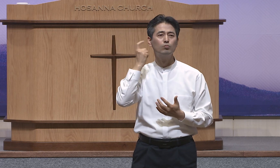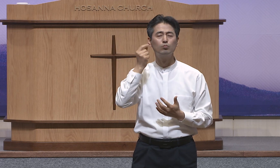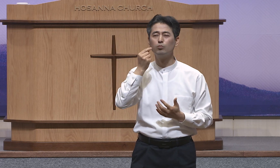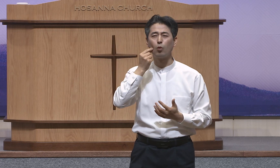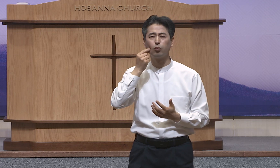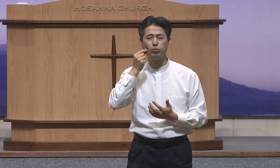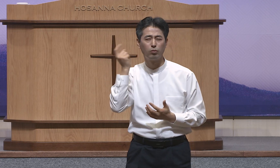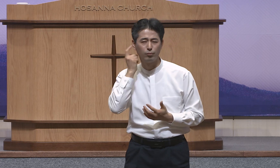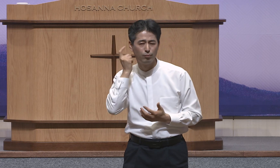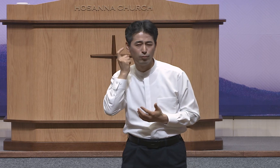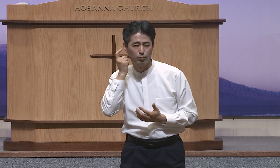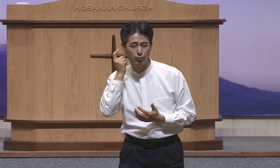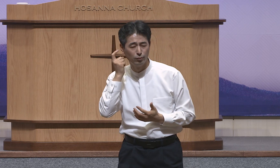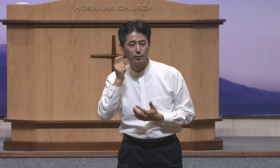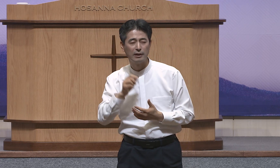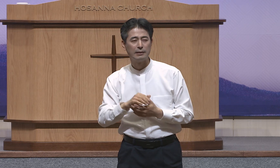저는 고음은 못 듣습니다.